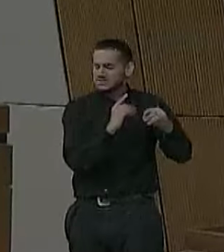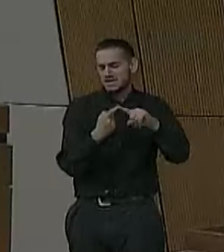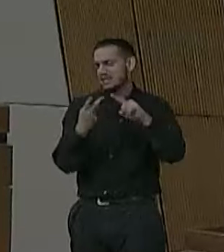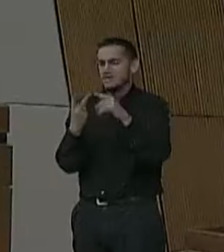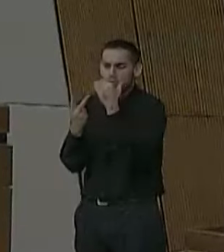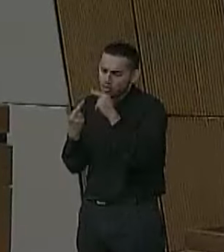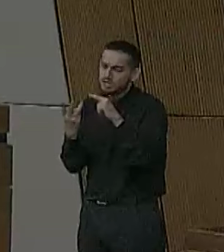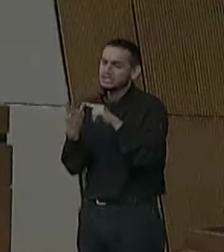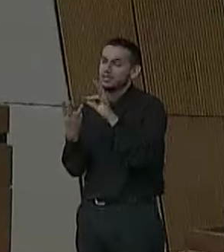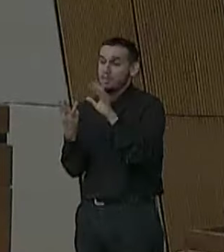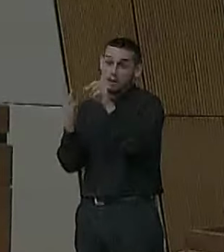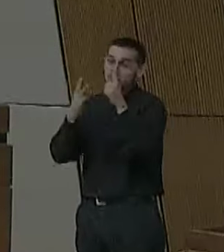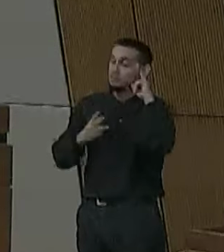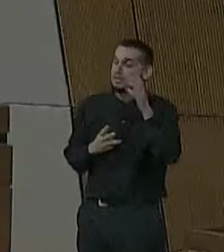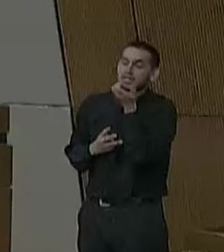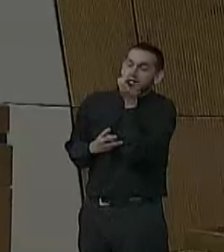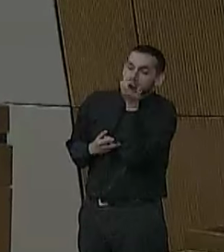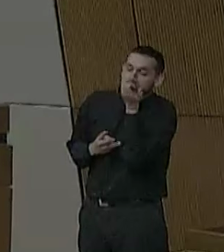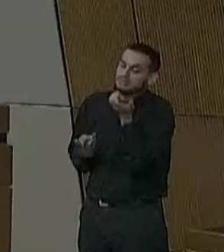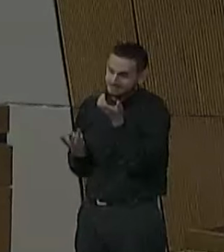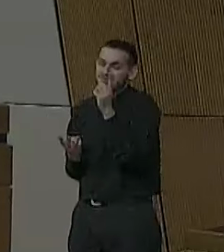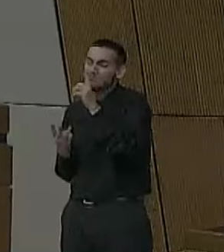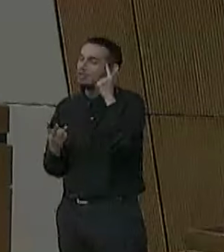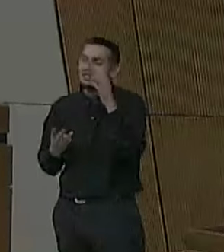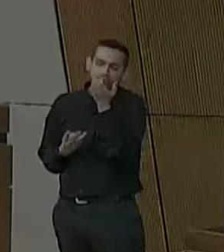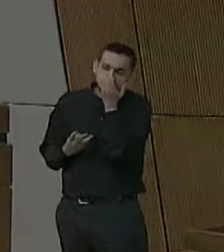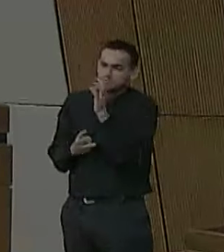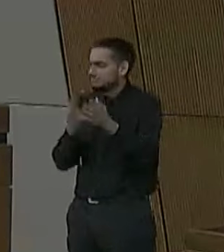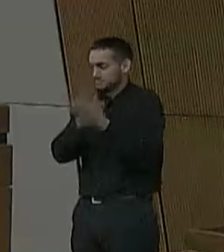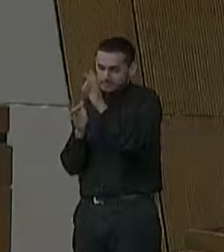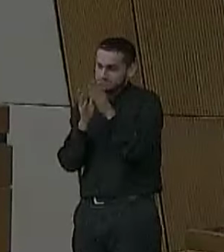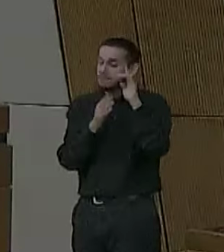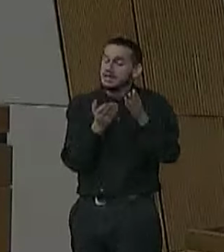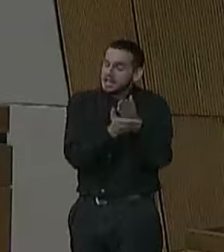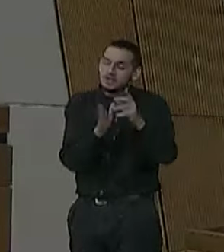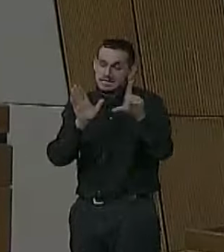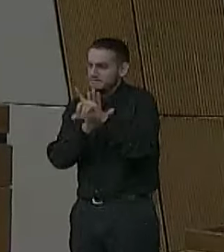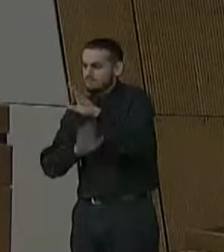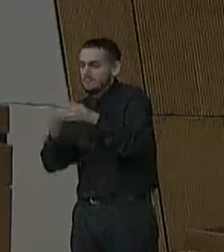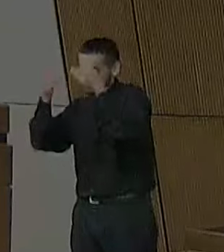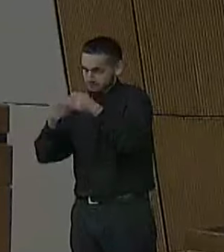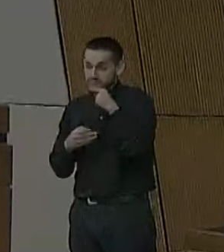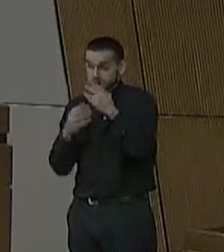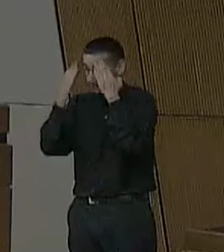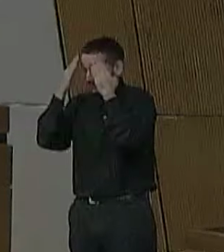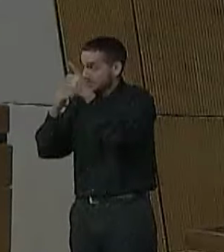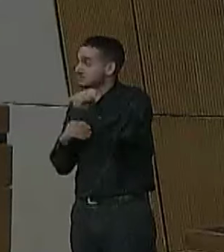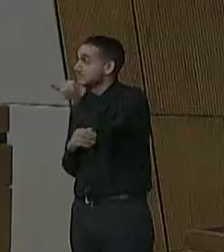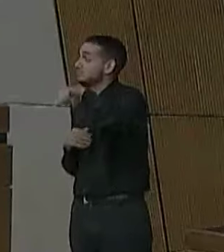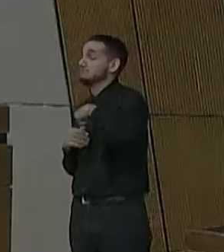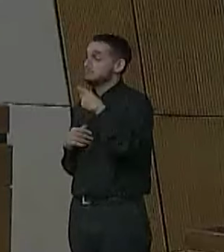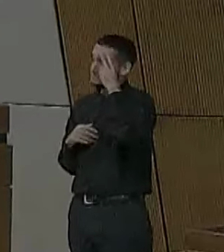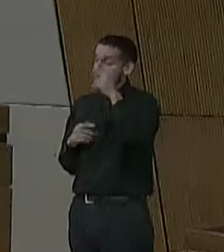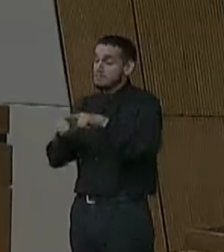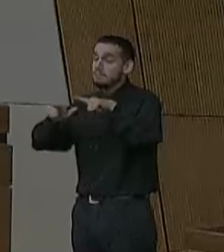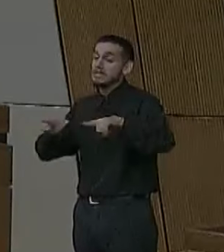correo, audio de WhatsApp, como más cómodos se sientan. Entonces, agradecerles de vuelta a todos. Creo que estamos cerrando este